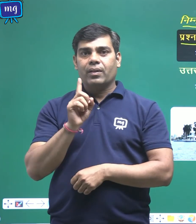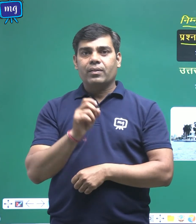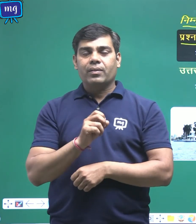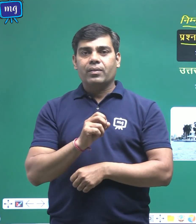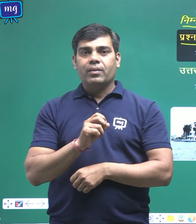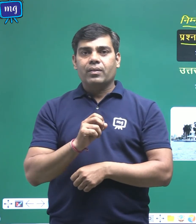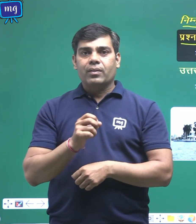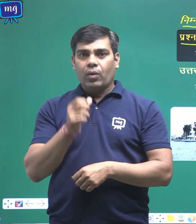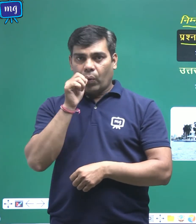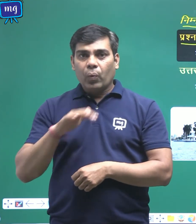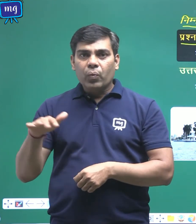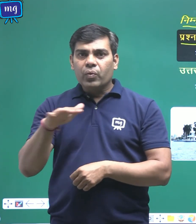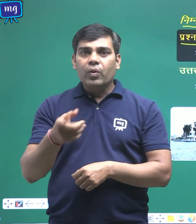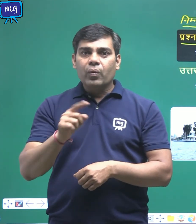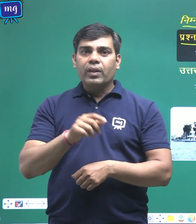झीलों की